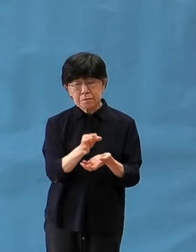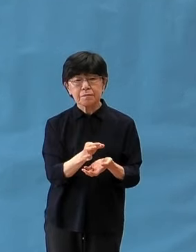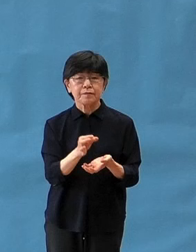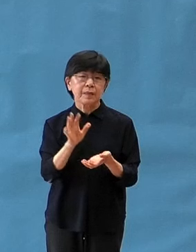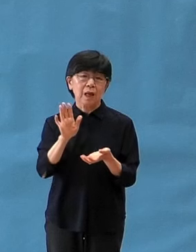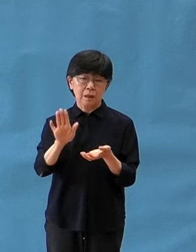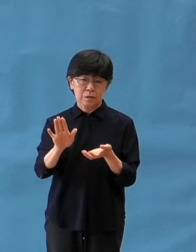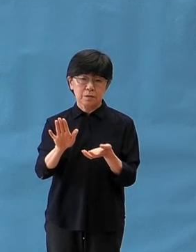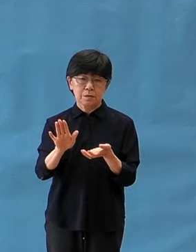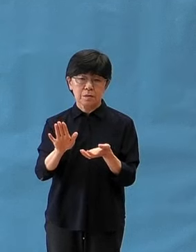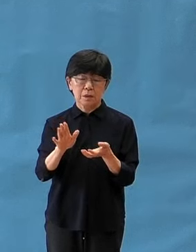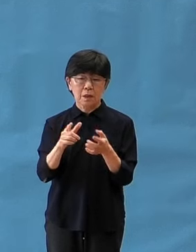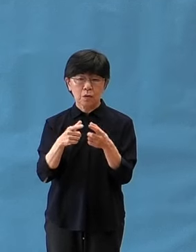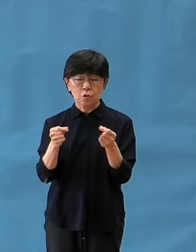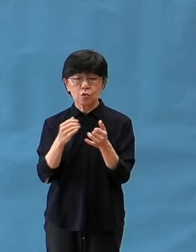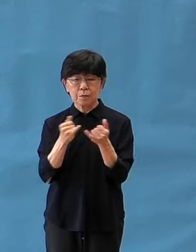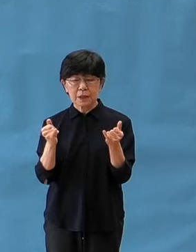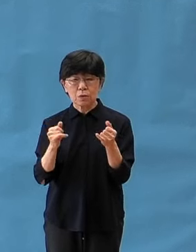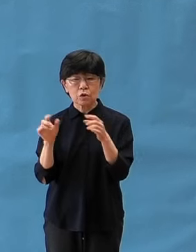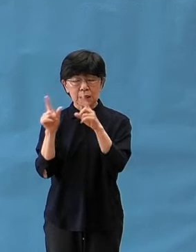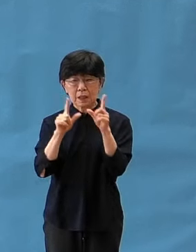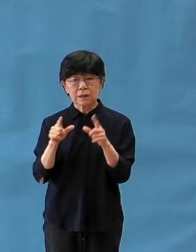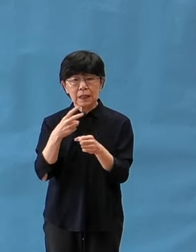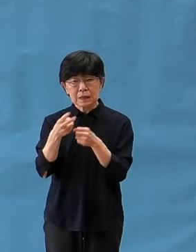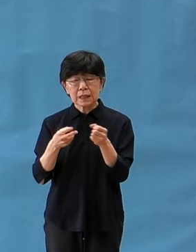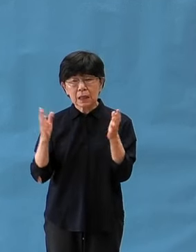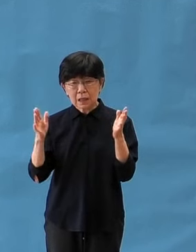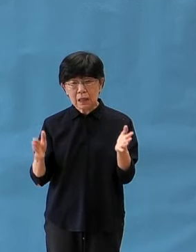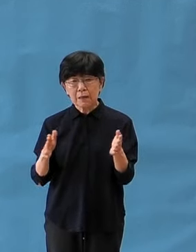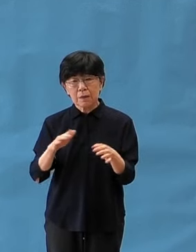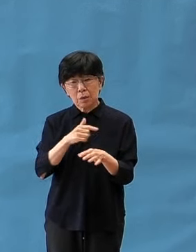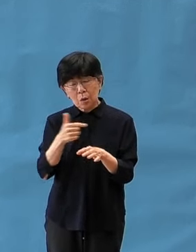は2年間ずっと厳しくなっている。